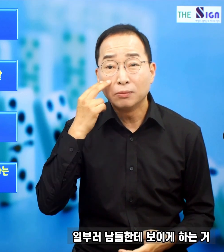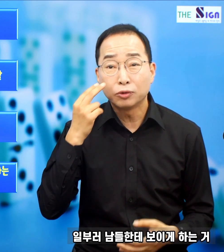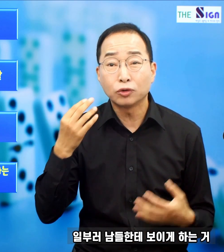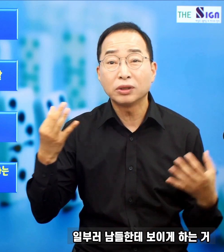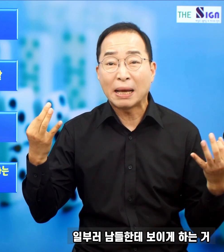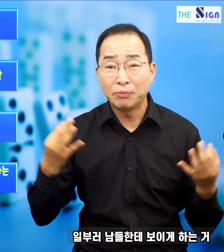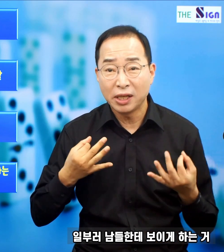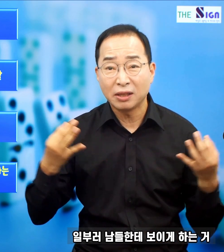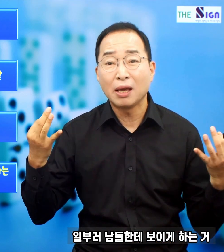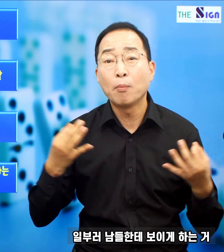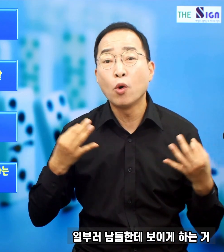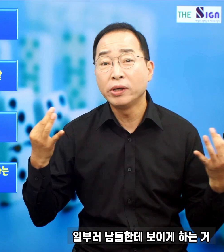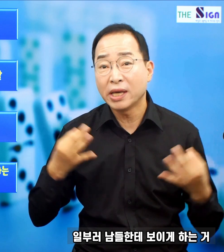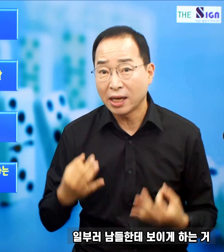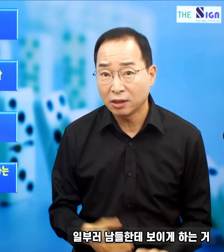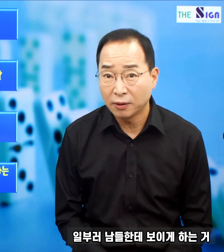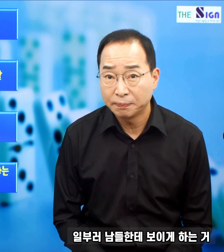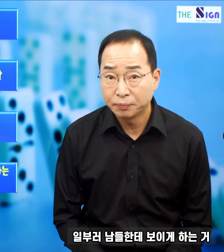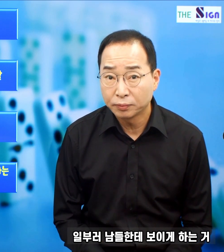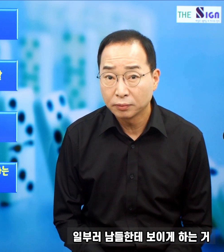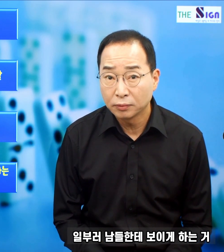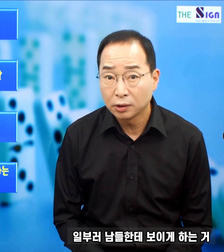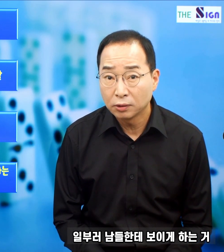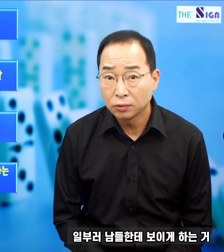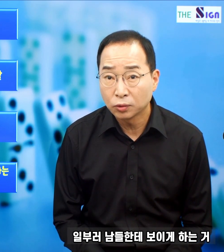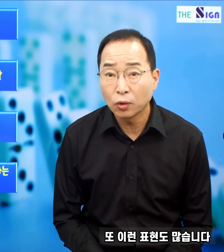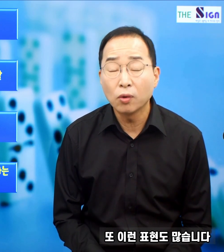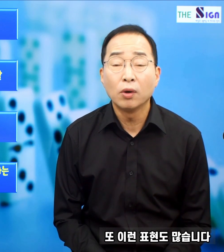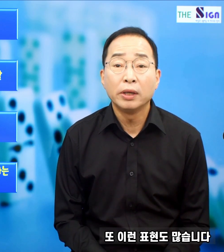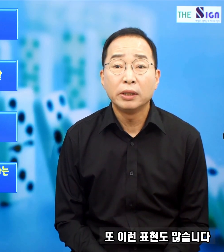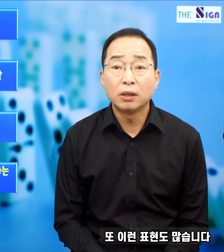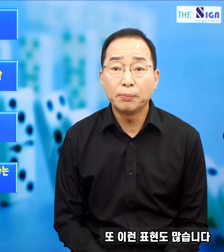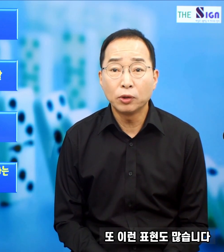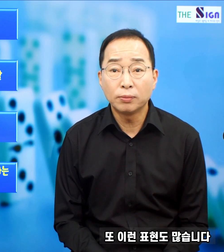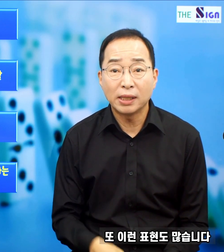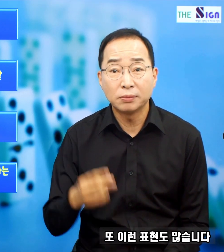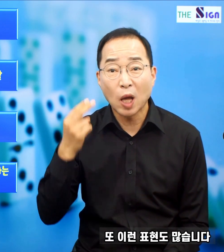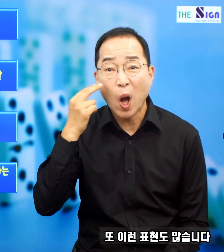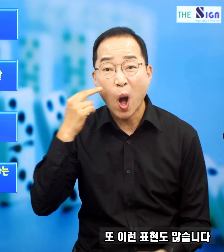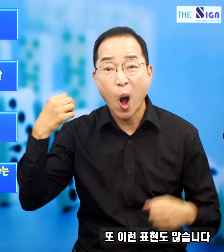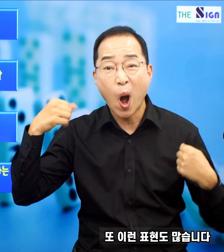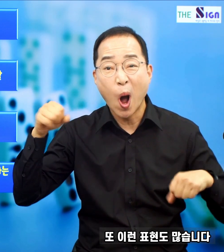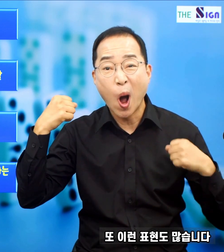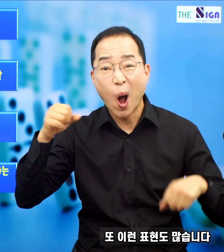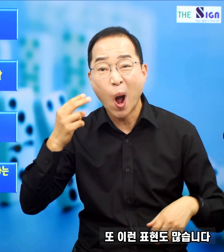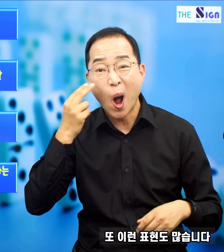일부러 남들한테 보이게 하는 거. 또 이런 표현도 많이 씁니다.